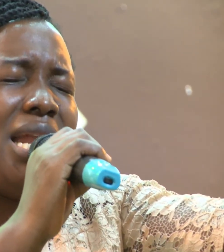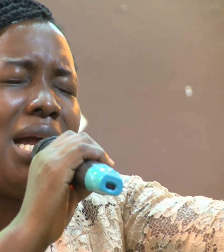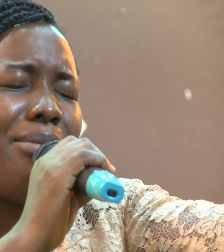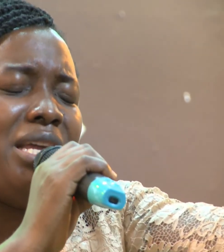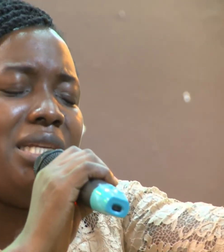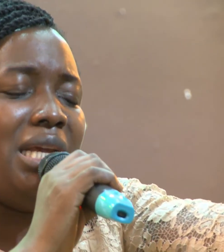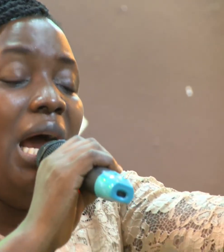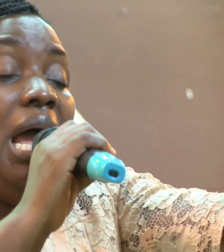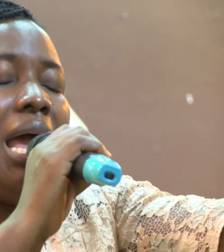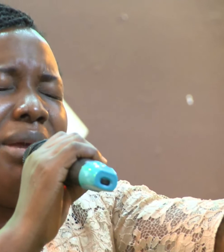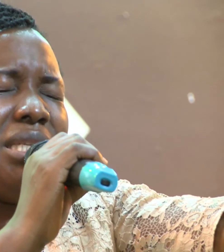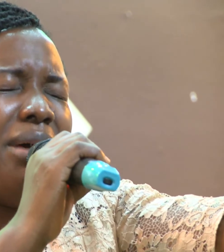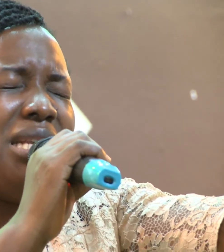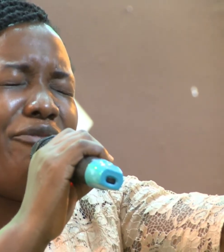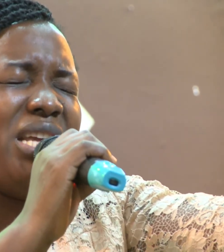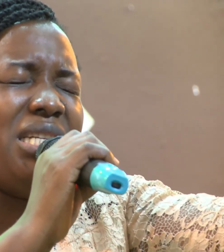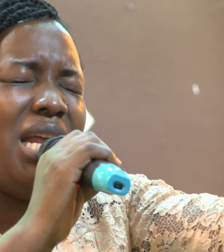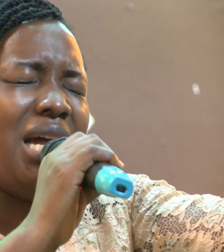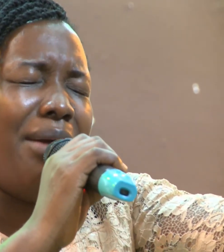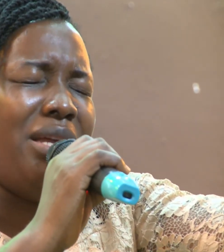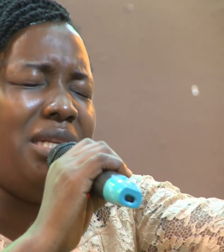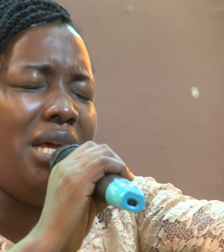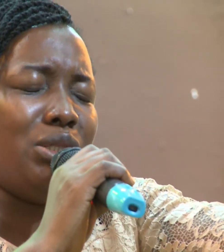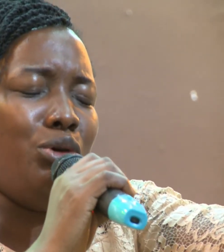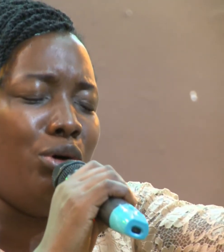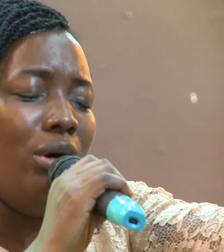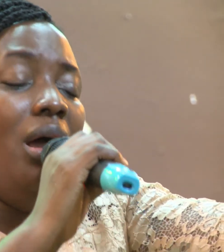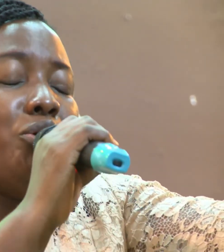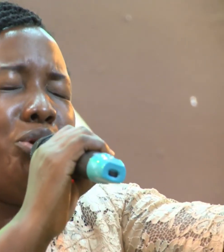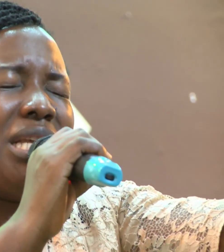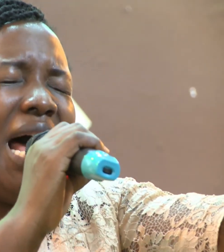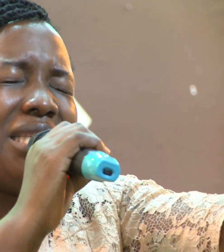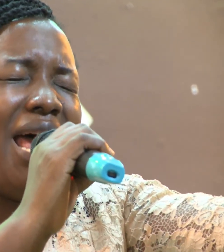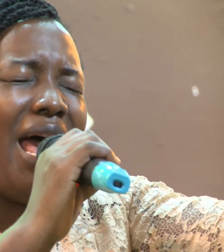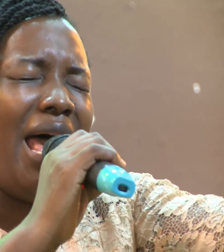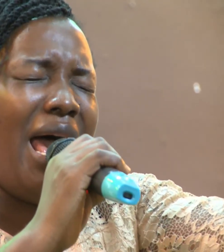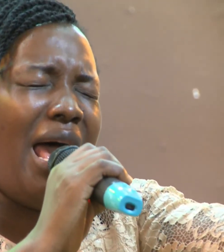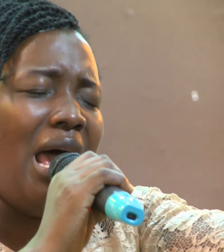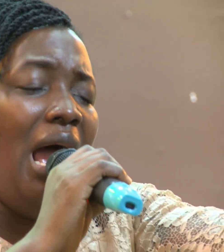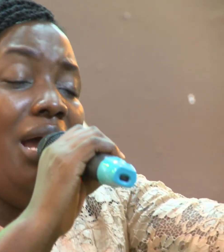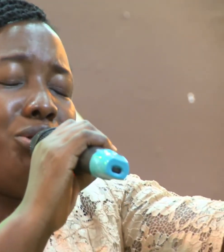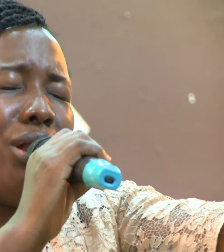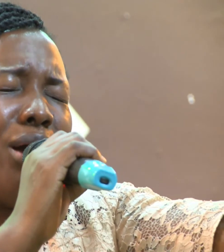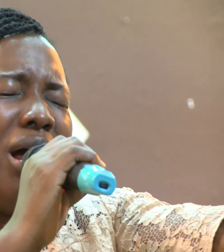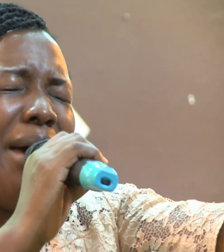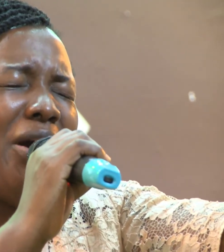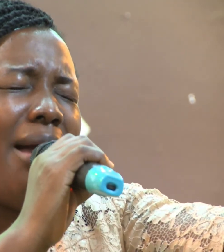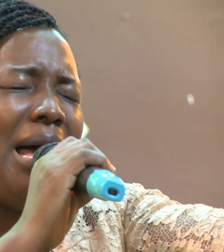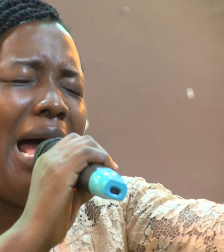gyaffe gitereka bingi emitima gyaffe gitereka bingi yesu tutaase